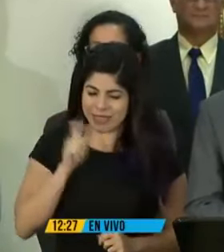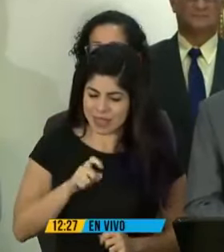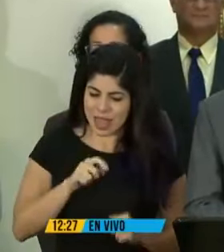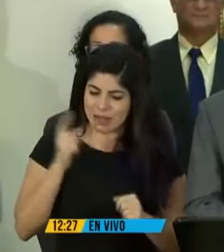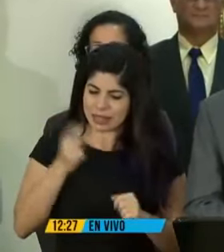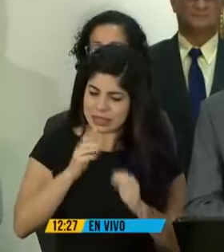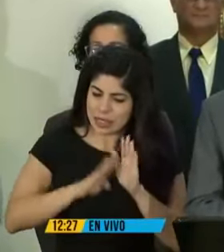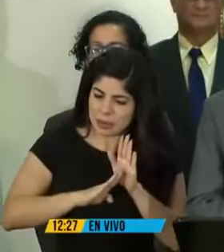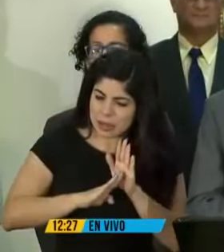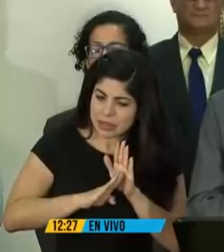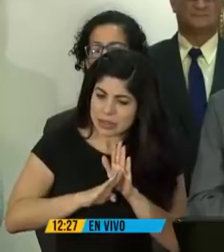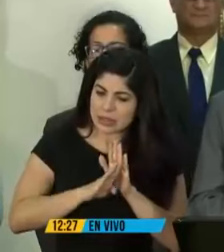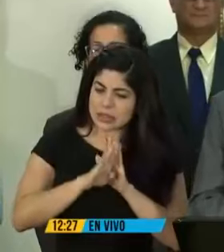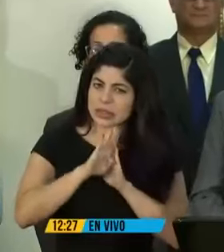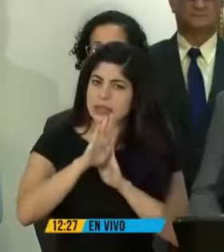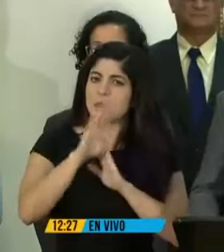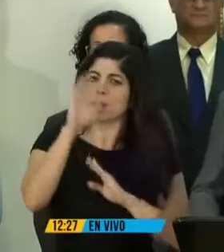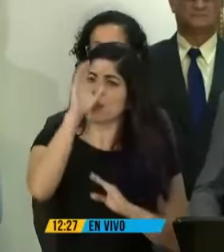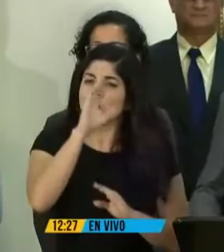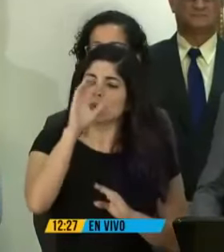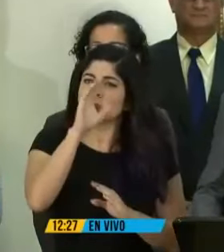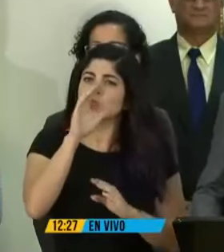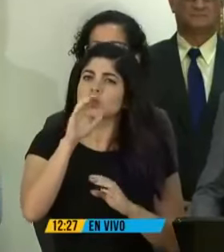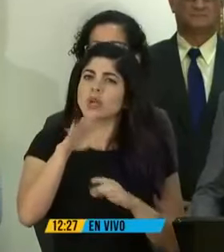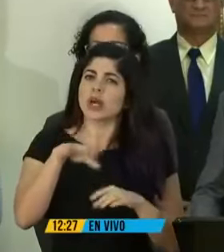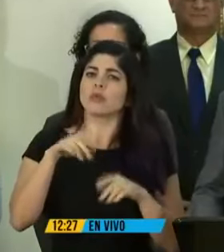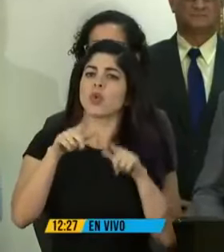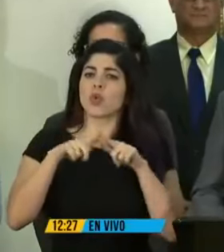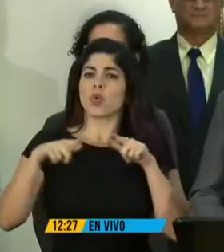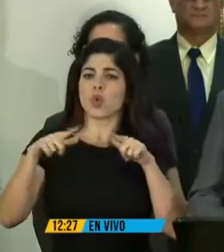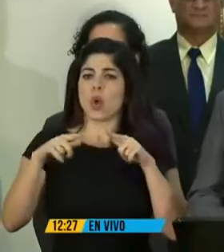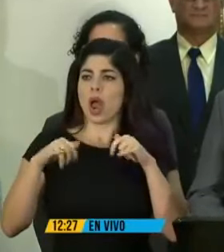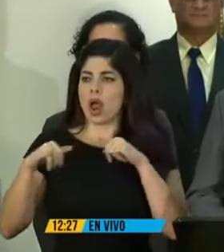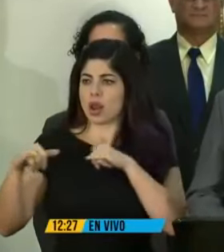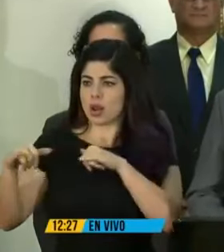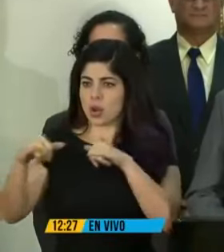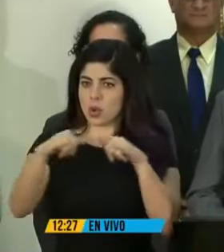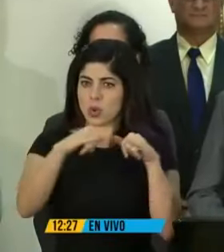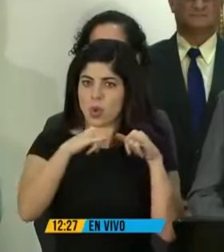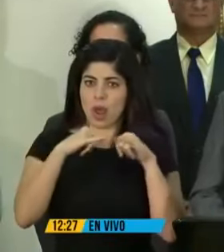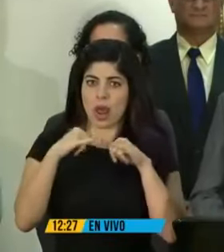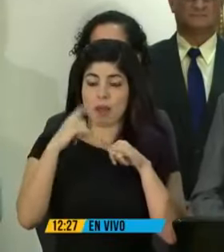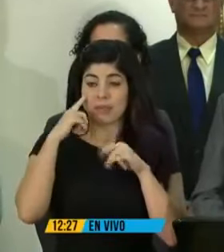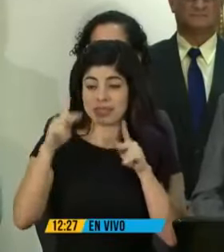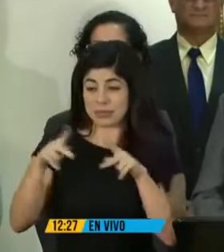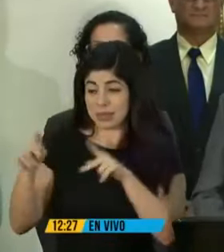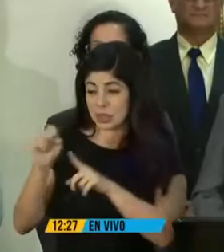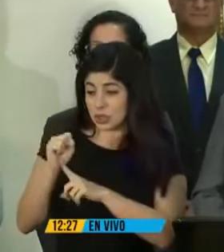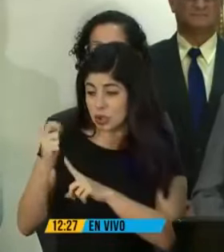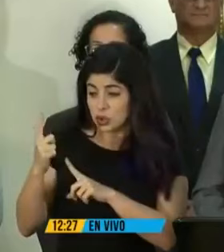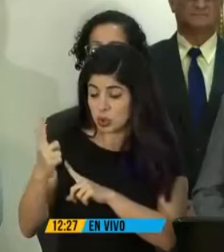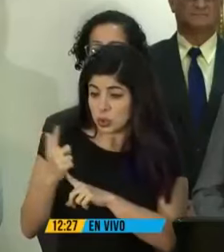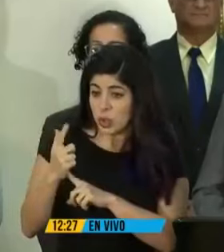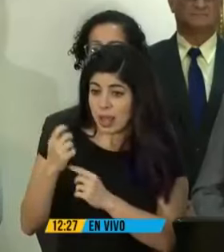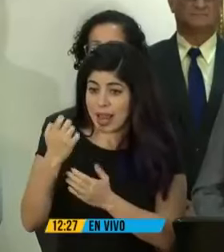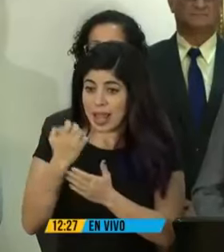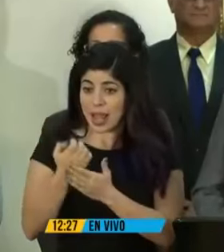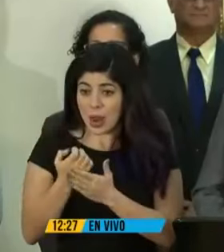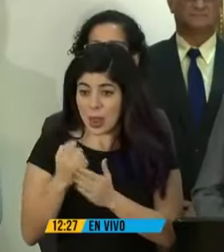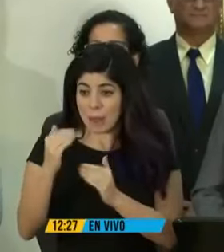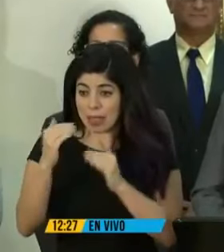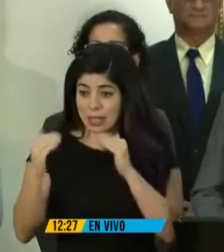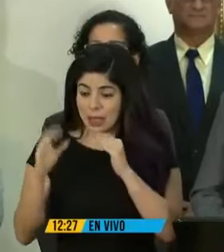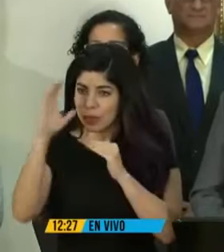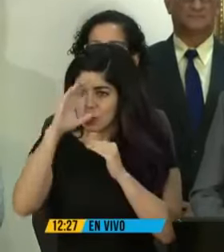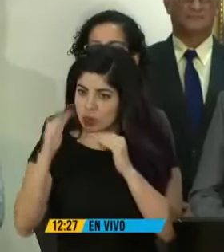constante crecimiento para encontrar un lugar común para quienes viven condiciones sociales y económicas